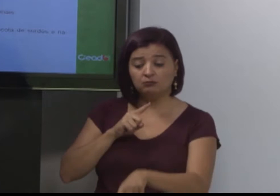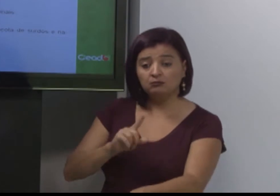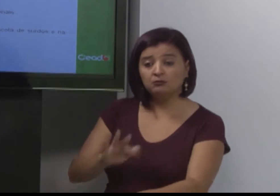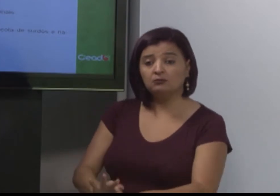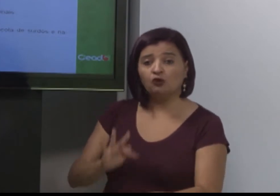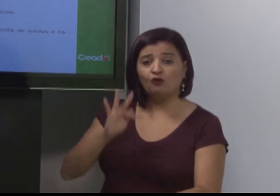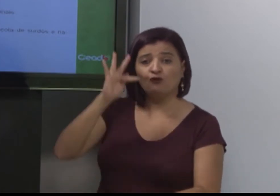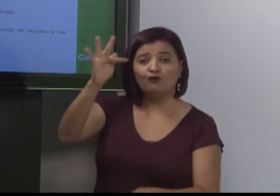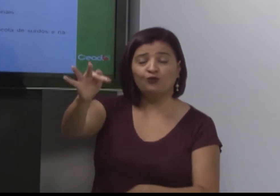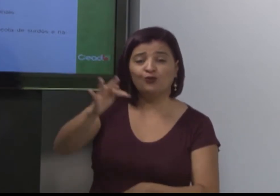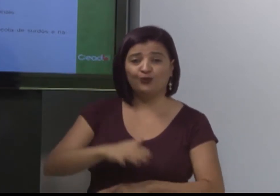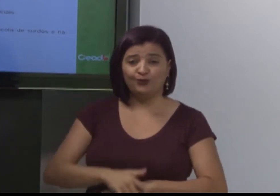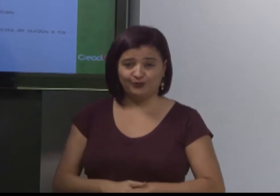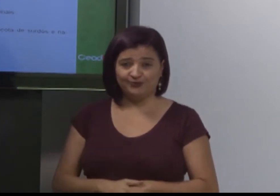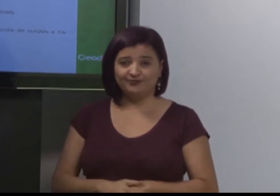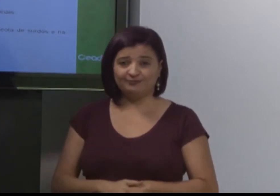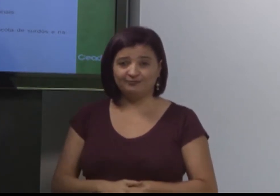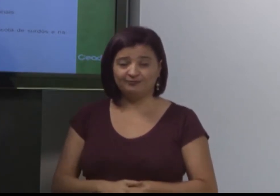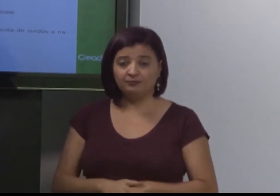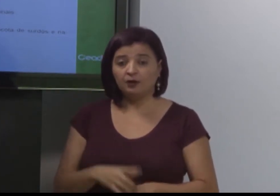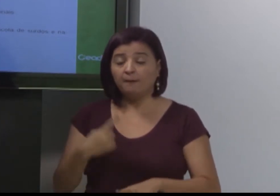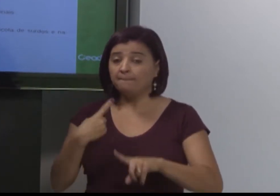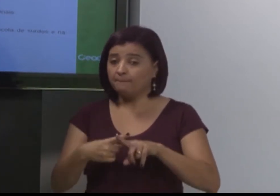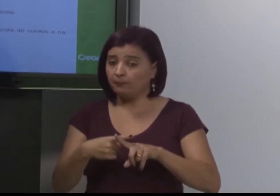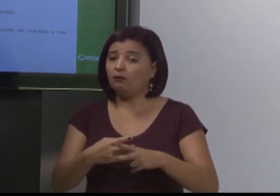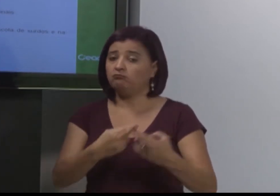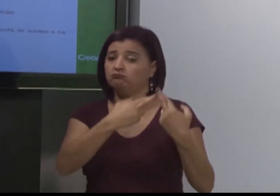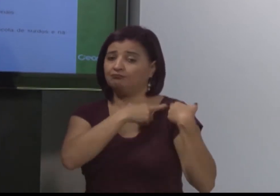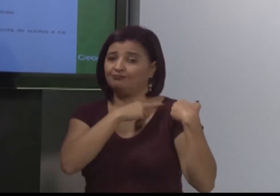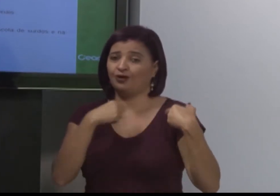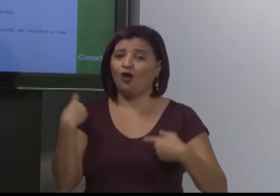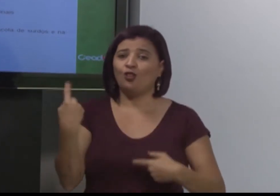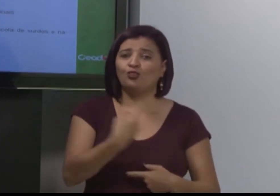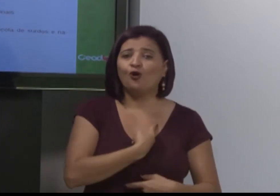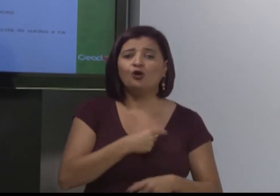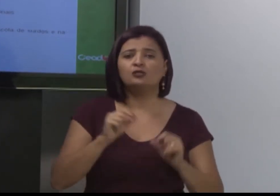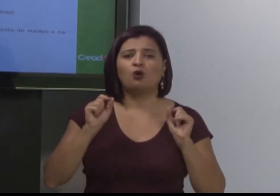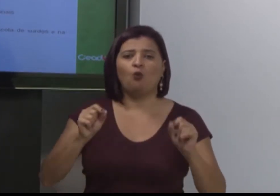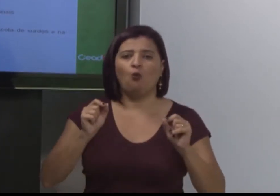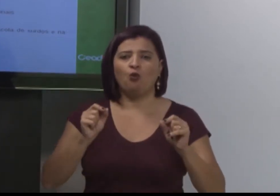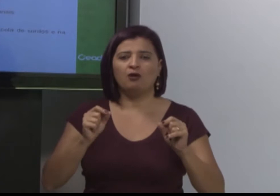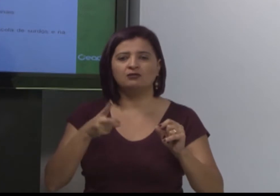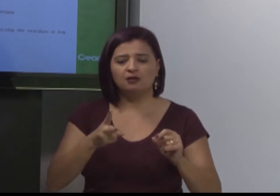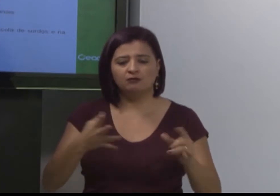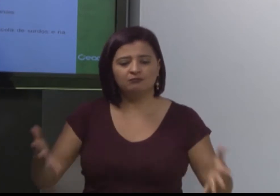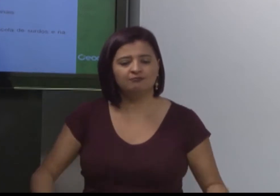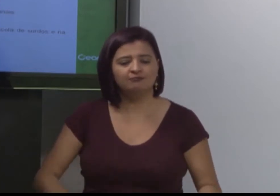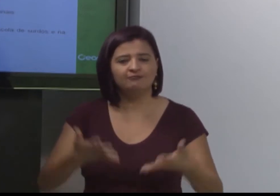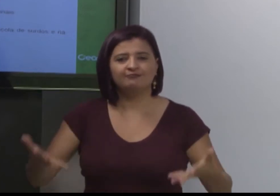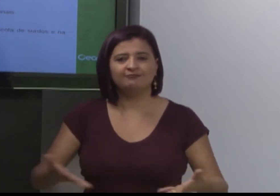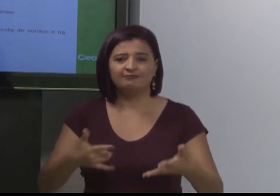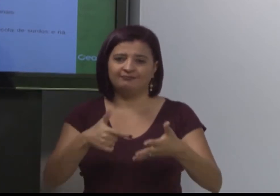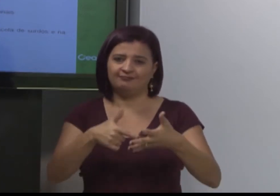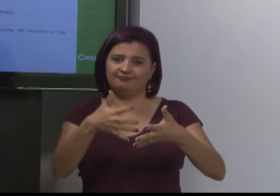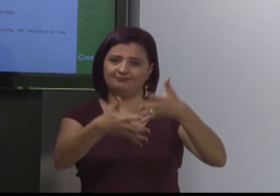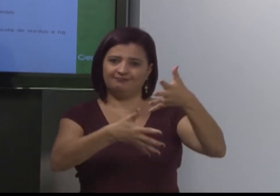criança. Isso é responsabilidade nossa. Devemos estimular o uso da língua de sinais.